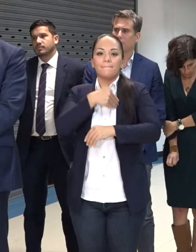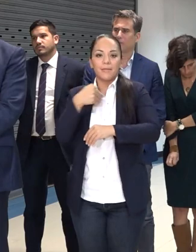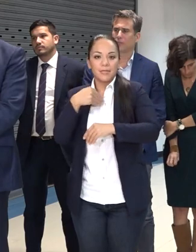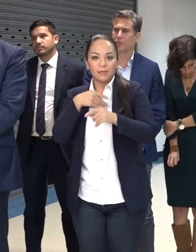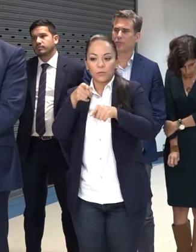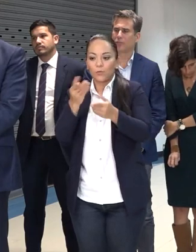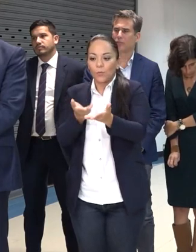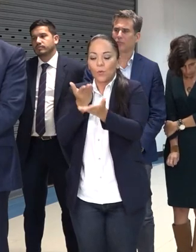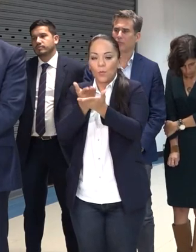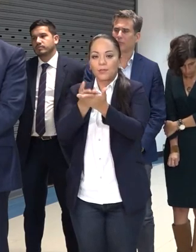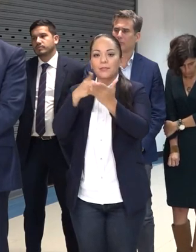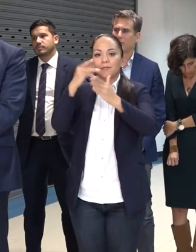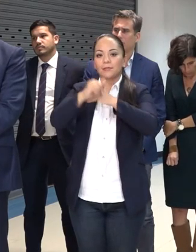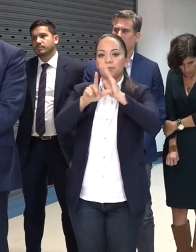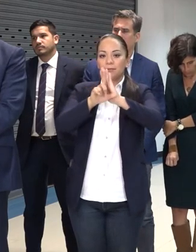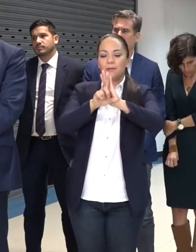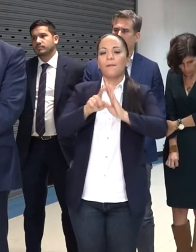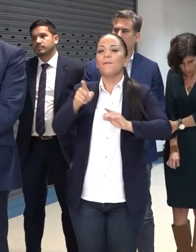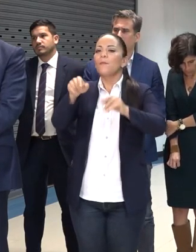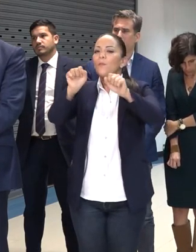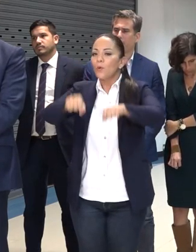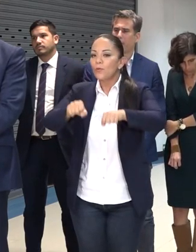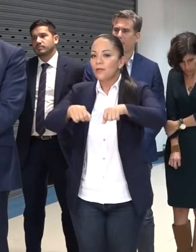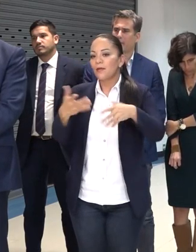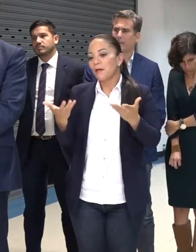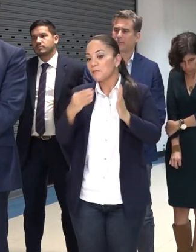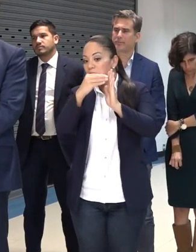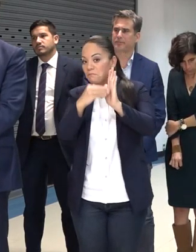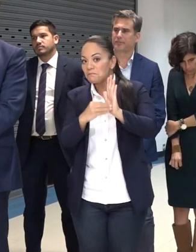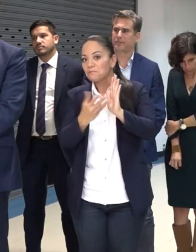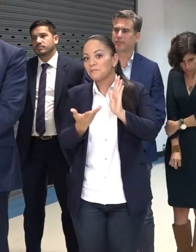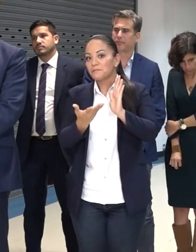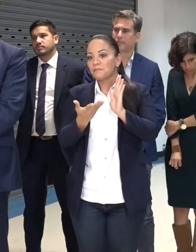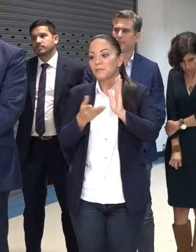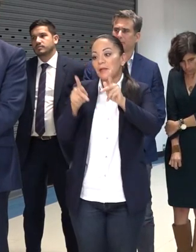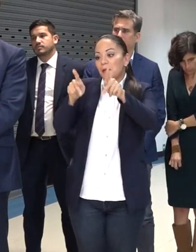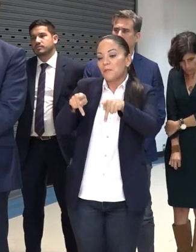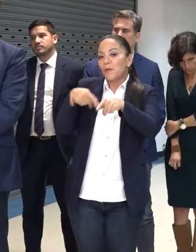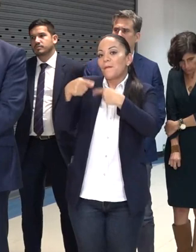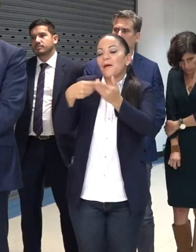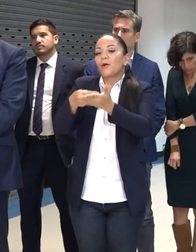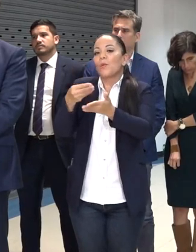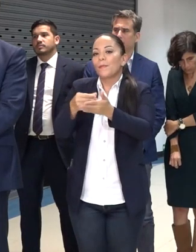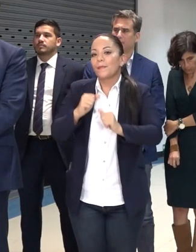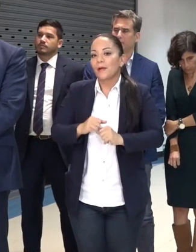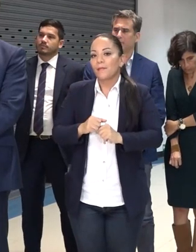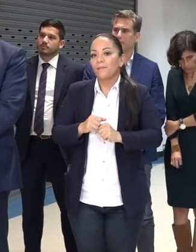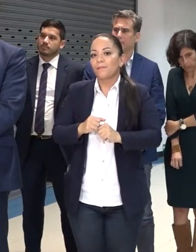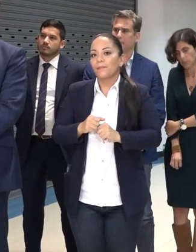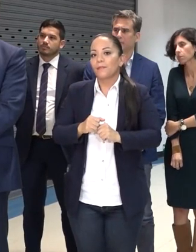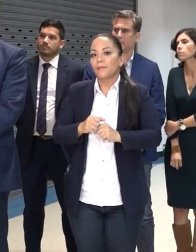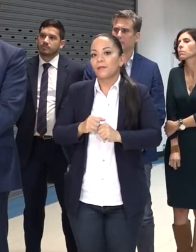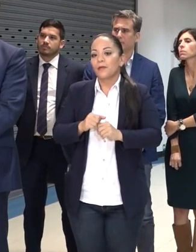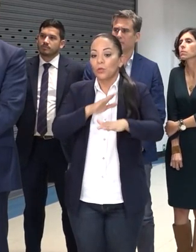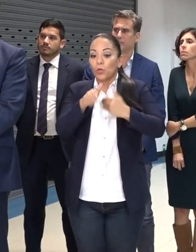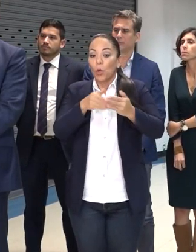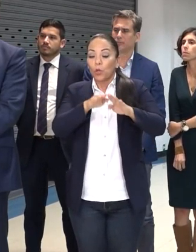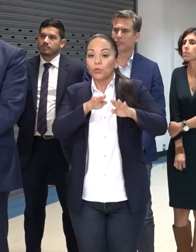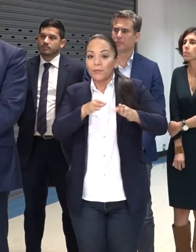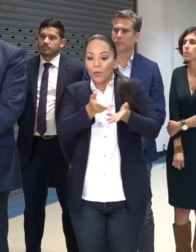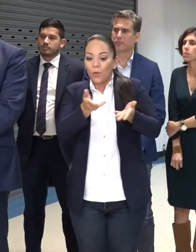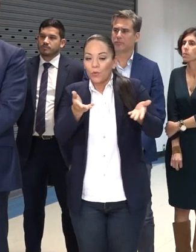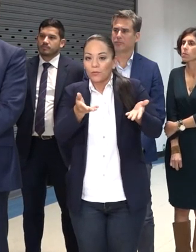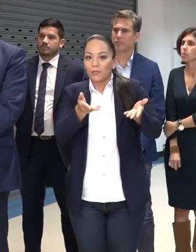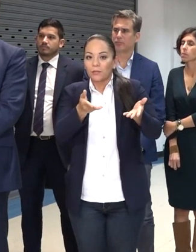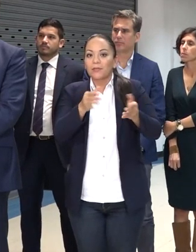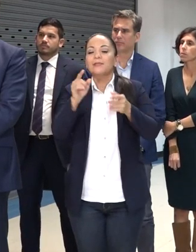que es la propuesta del proyecto de ley, podría estipularle al eventual comprador que tenga que absorber los pasivos laborales, entiéndase